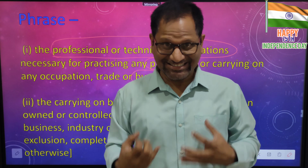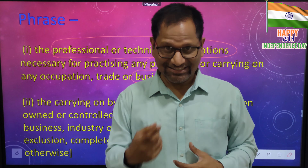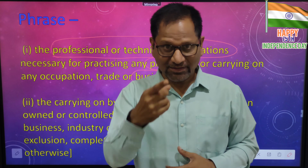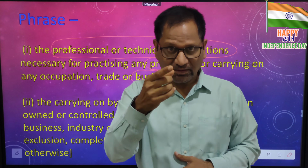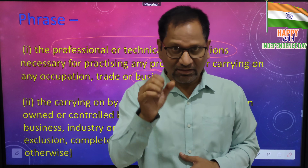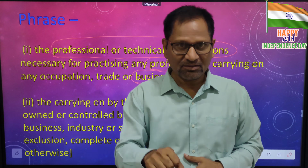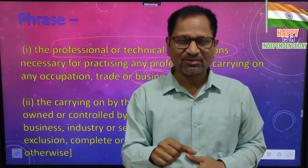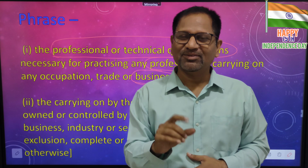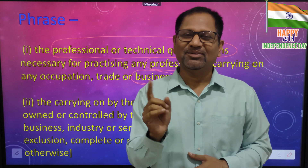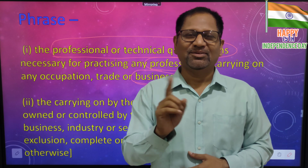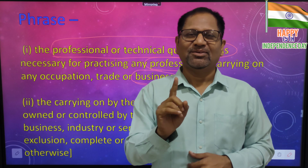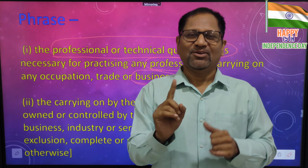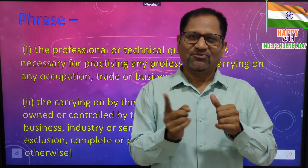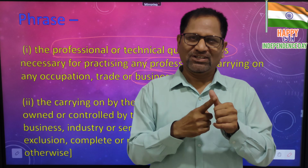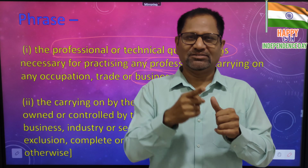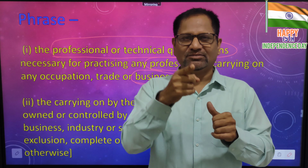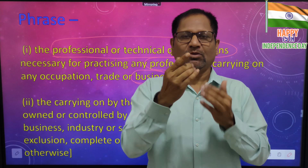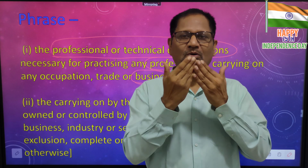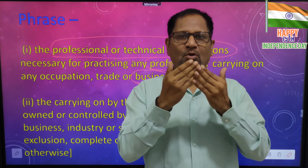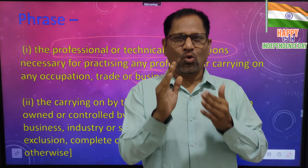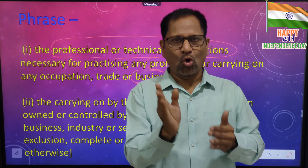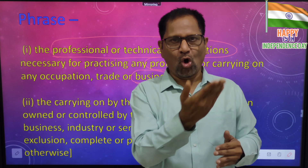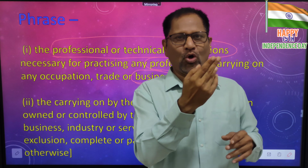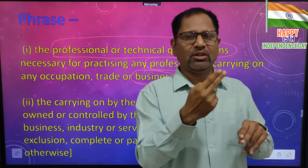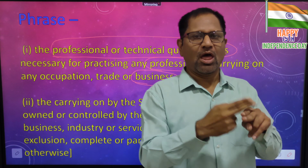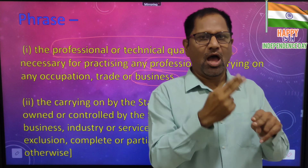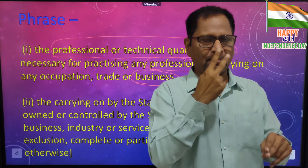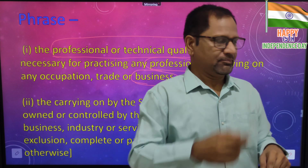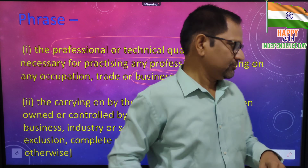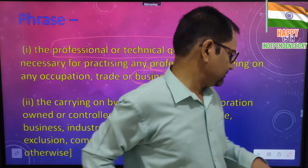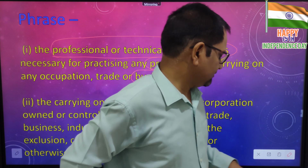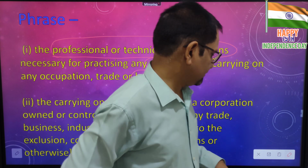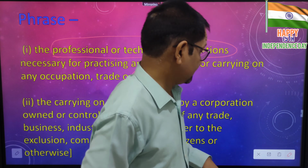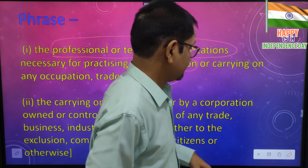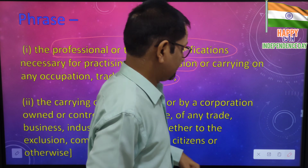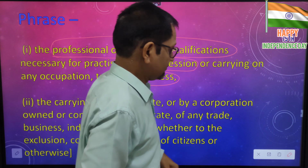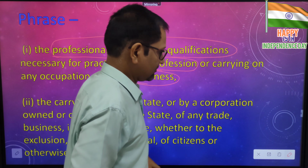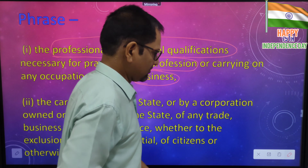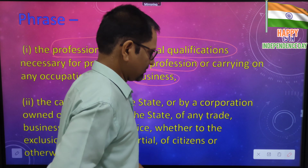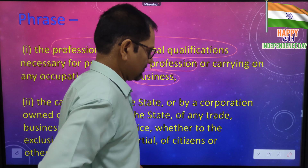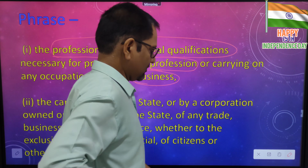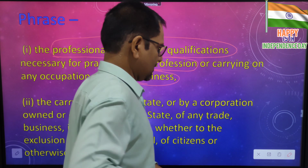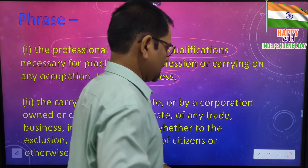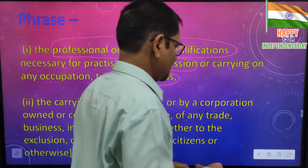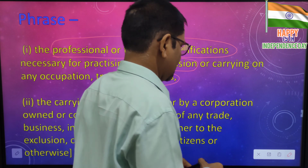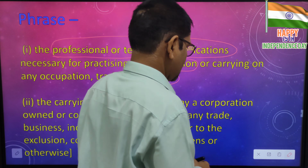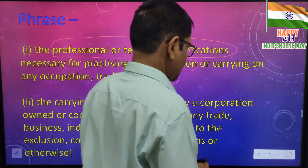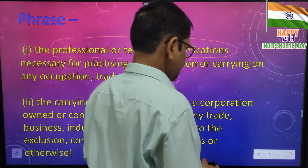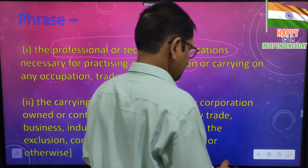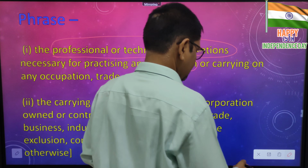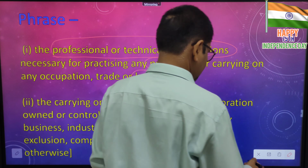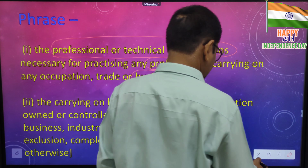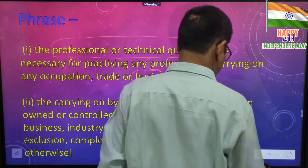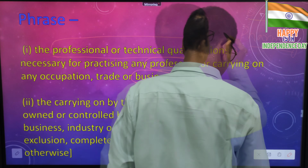तो मेडिकल स्टोर खोलने के पहले आपको फार्मेसी का पढ़ाई करना होगा। तो